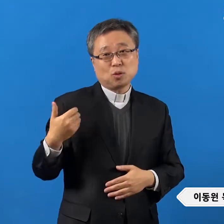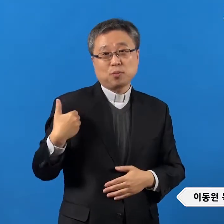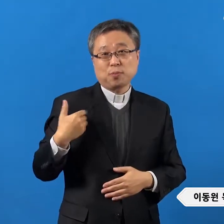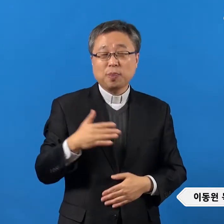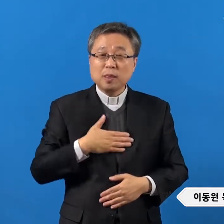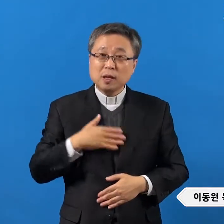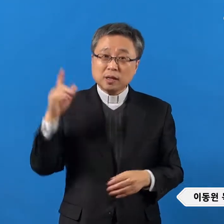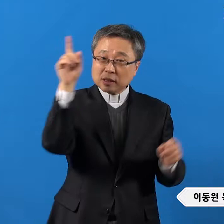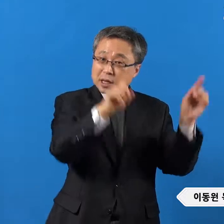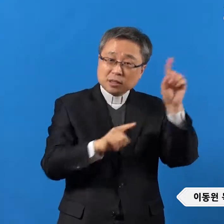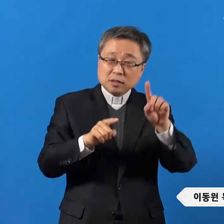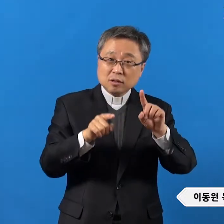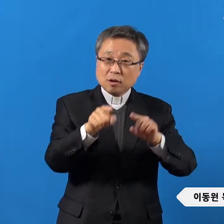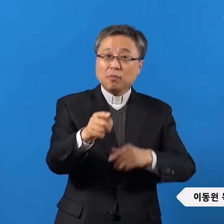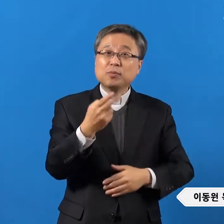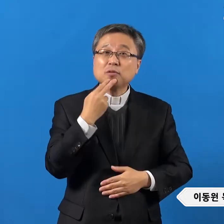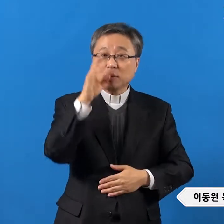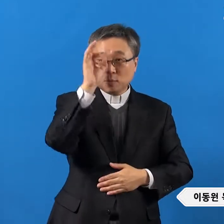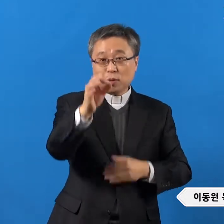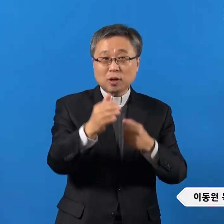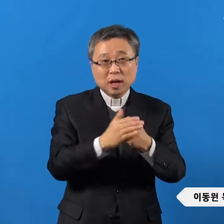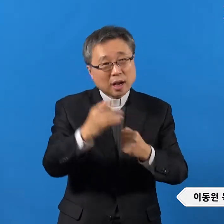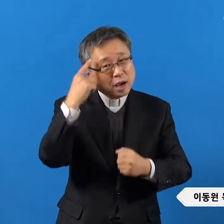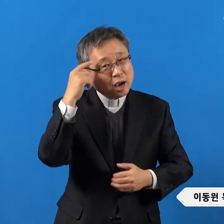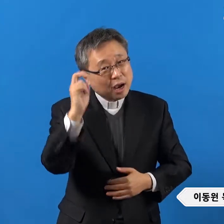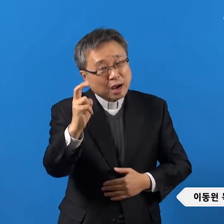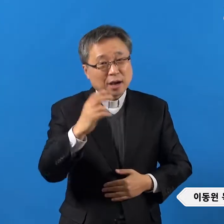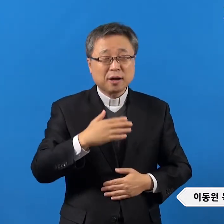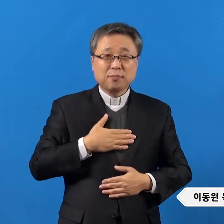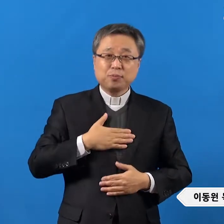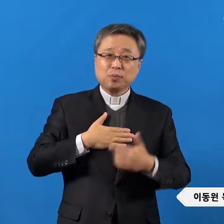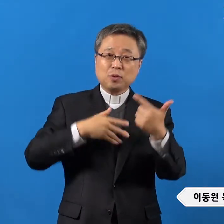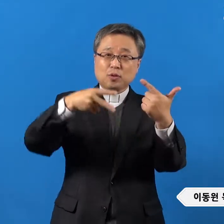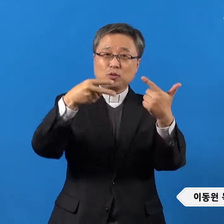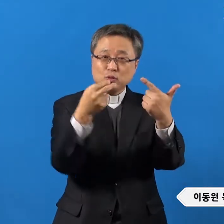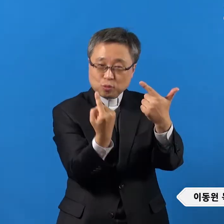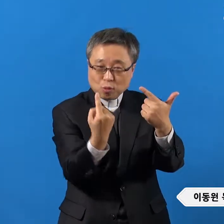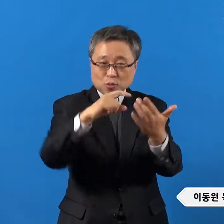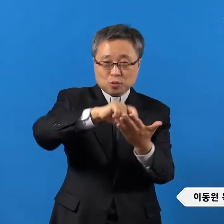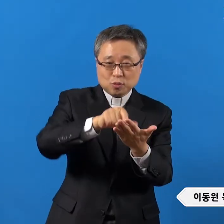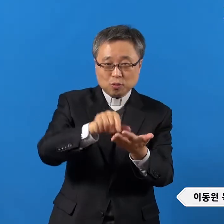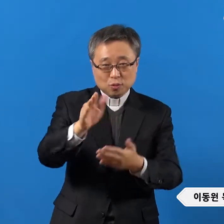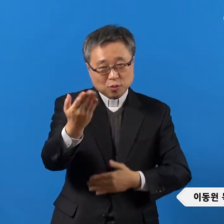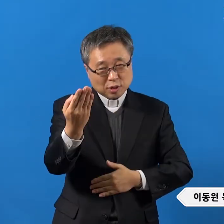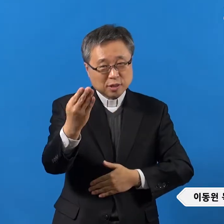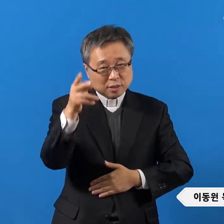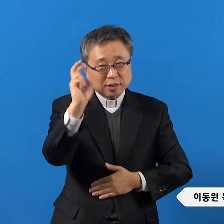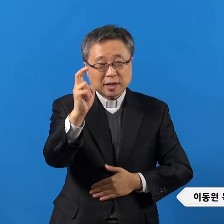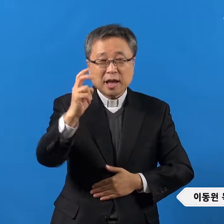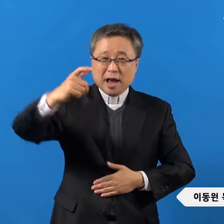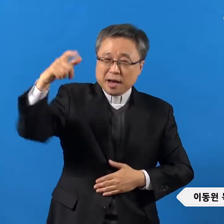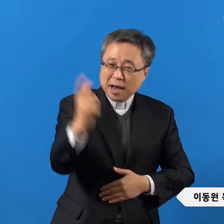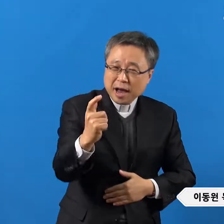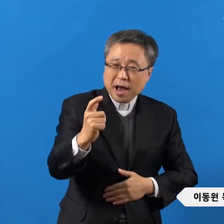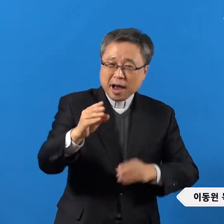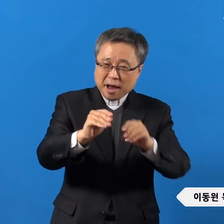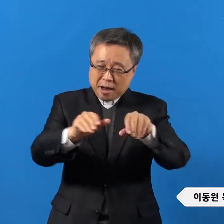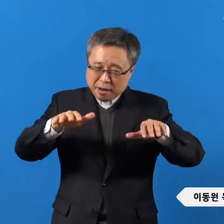것 없은 거 보니까 아마 6도쯤 되지 않았을까. 예, 강력한 지진이 발생합니다.